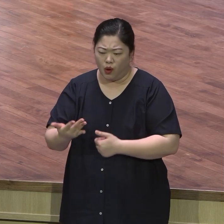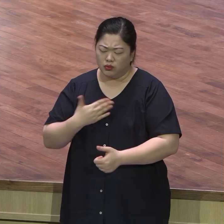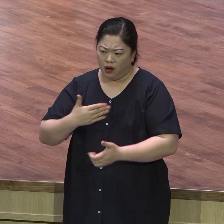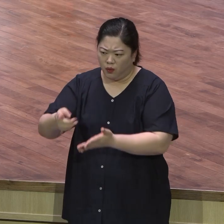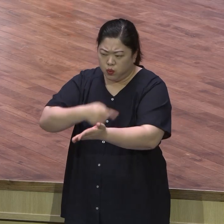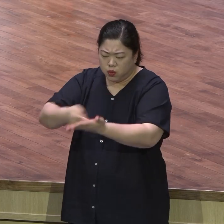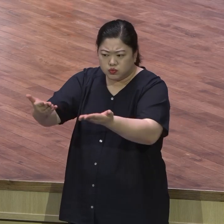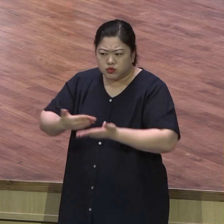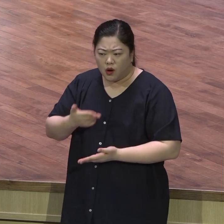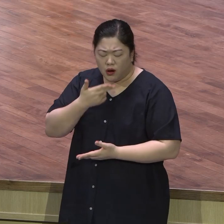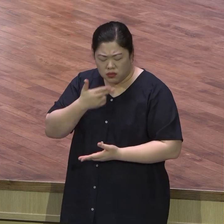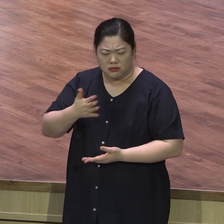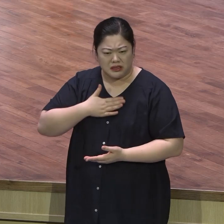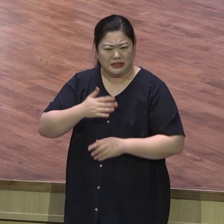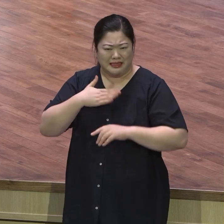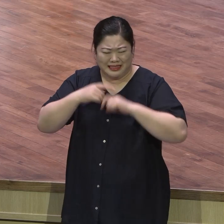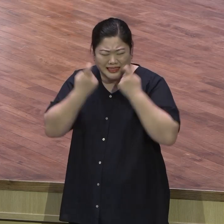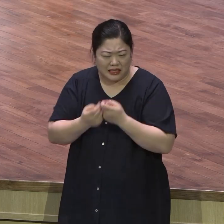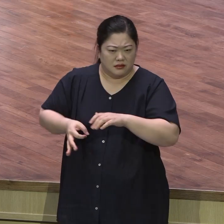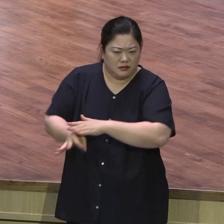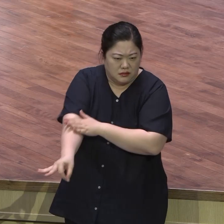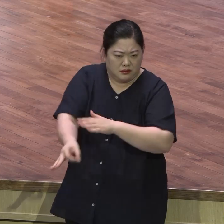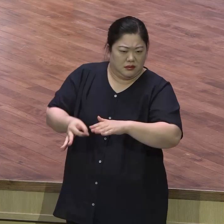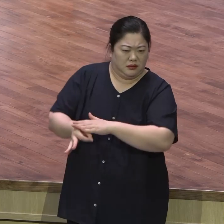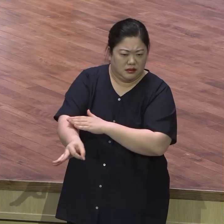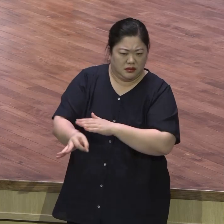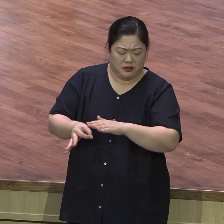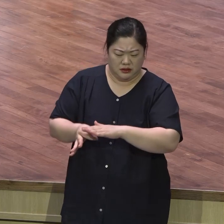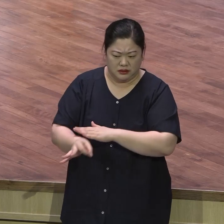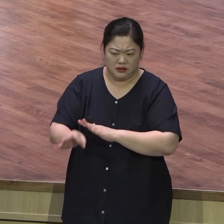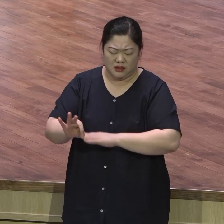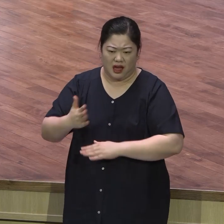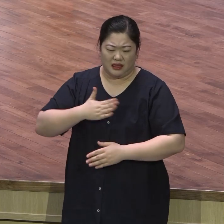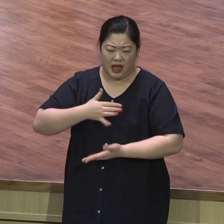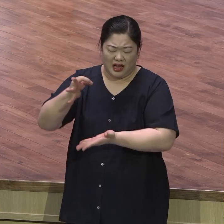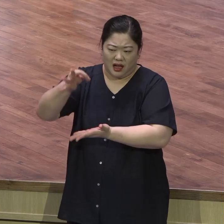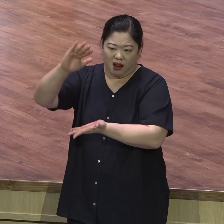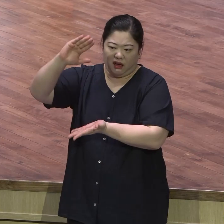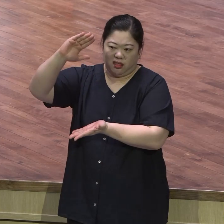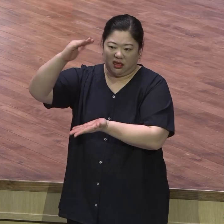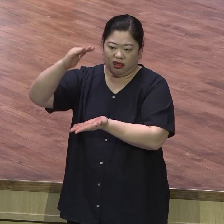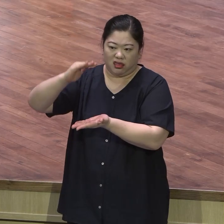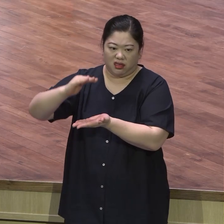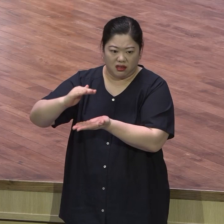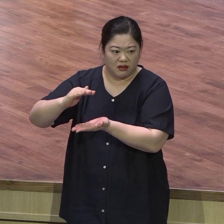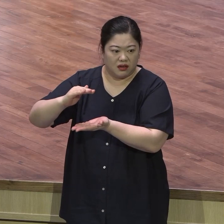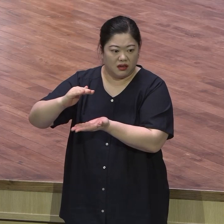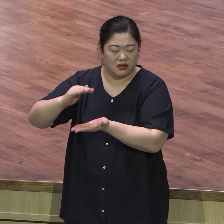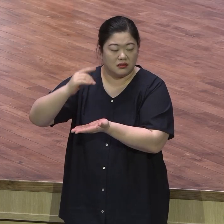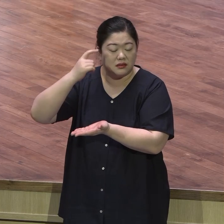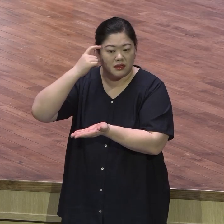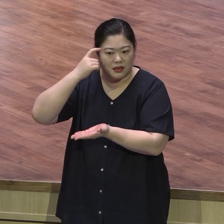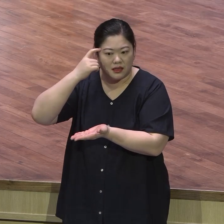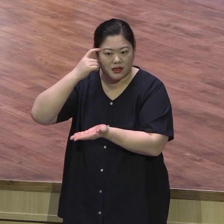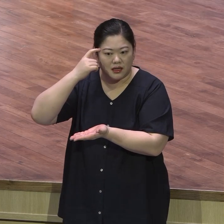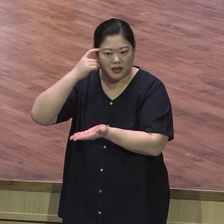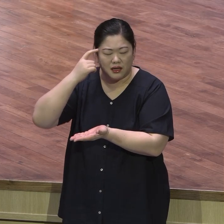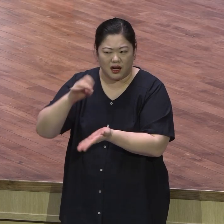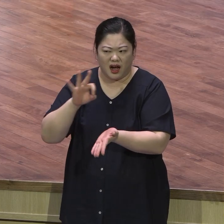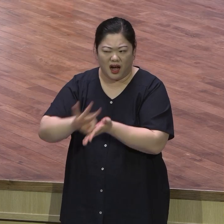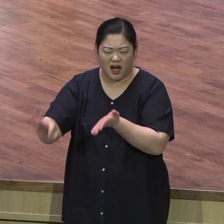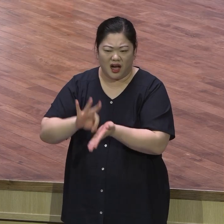내가 가지고 있는 무언가를 빼내는 생각, 뺏기는 생각, 흡의하는